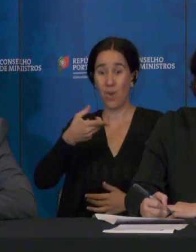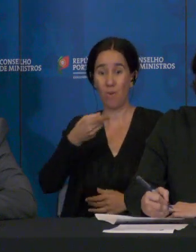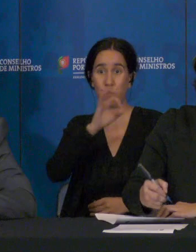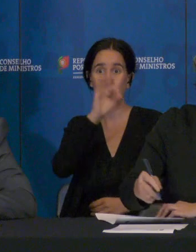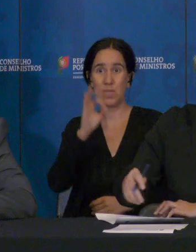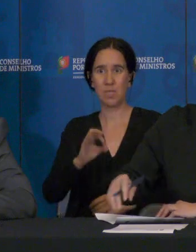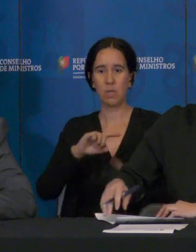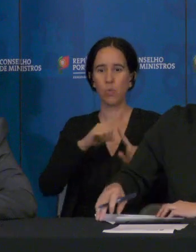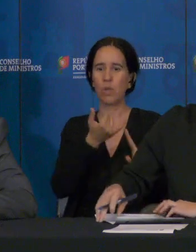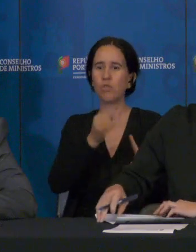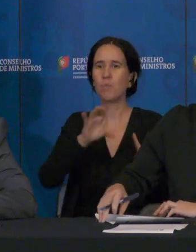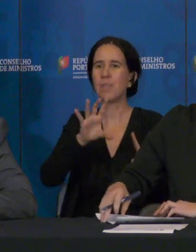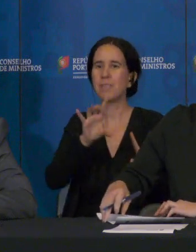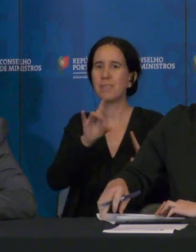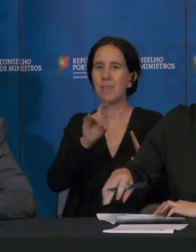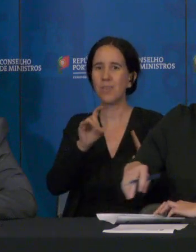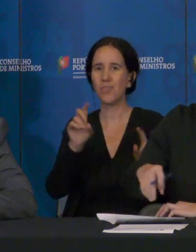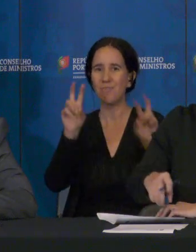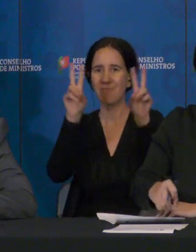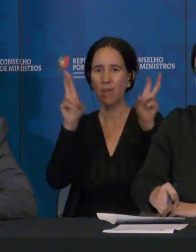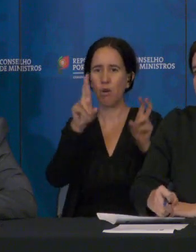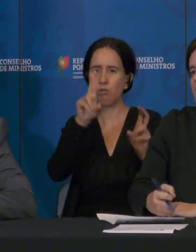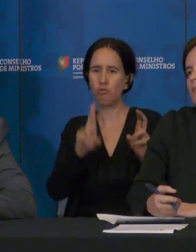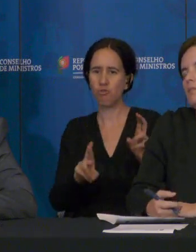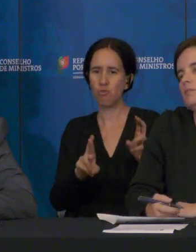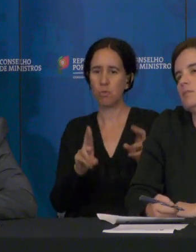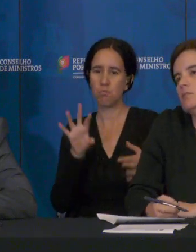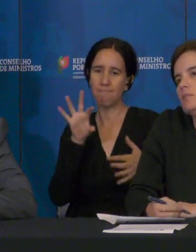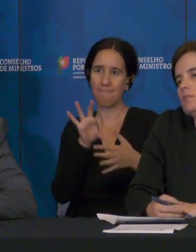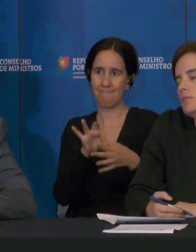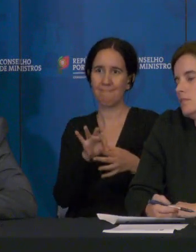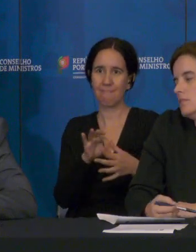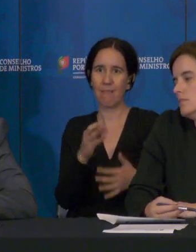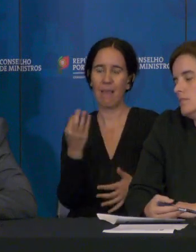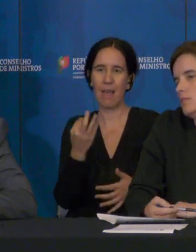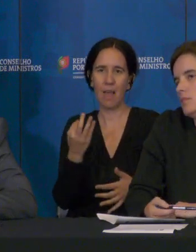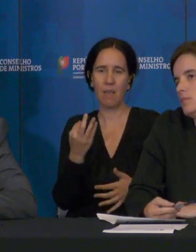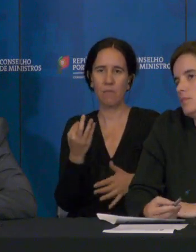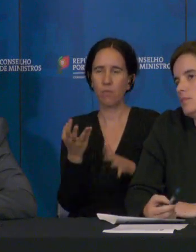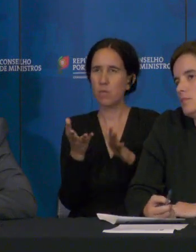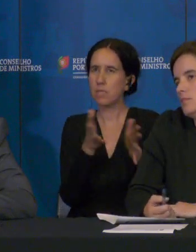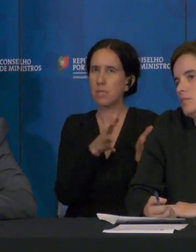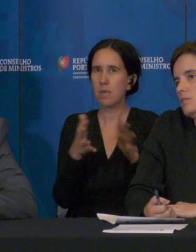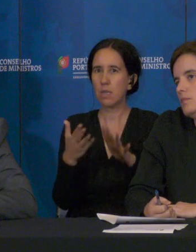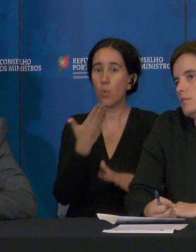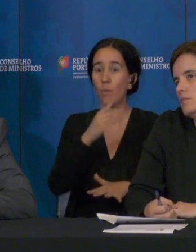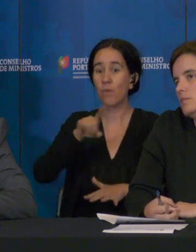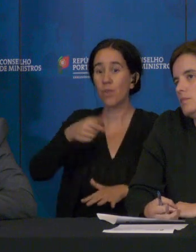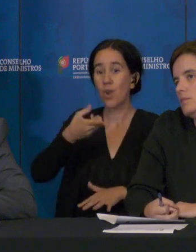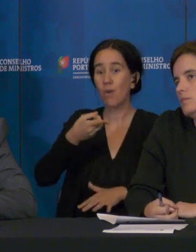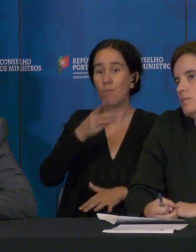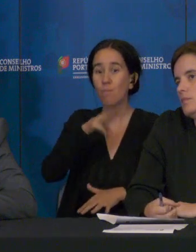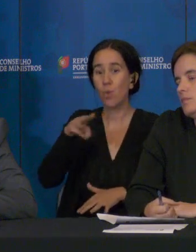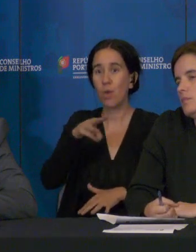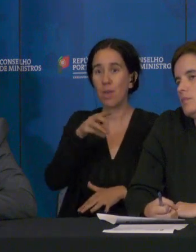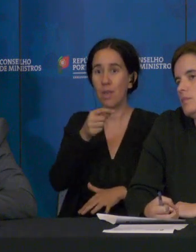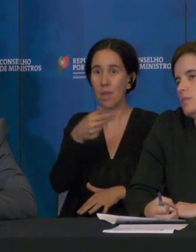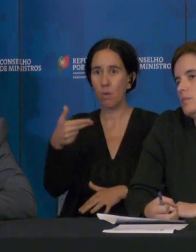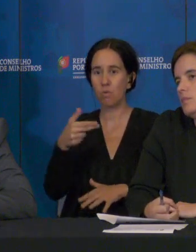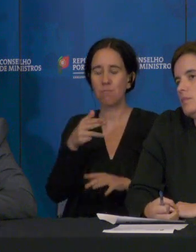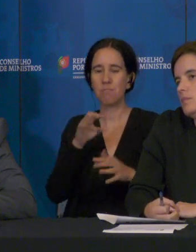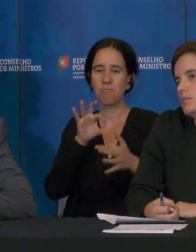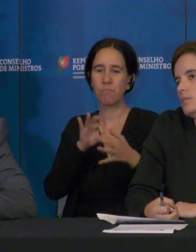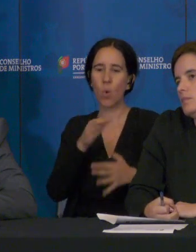1,9% em 2016 do custo de capital tenha sido cerca de 1,9 milhões de euros por 11%